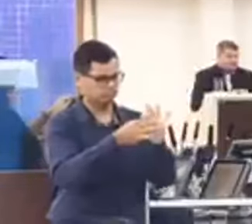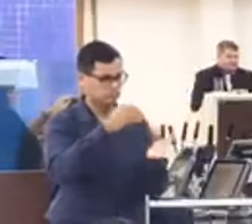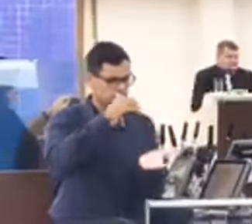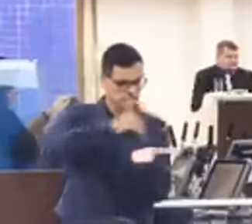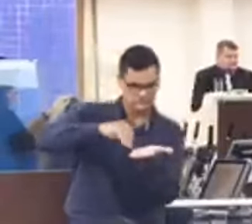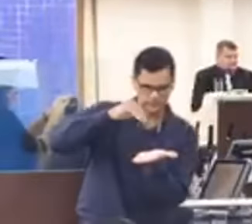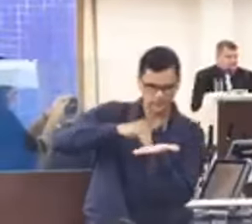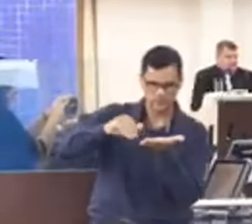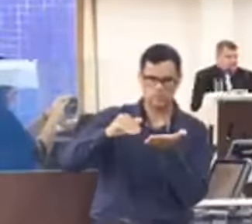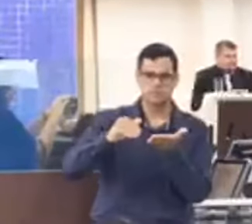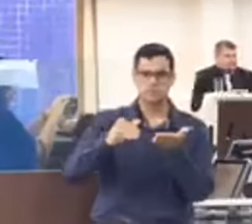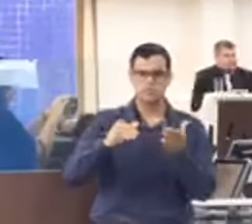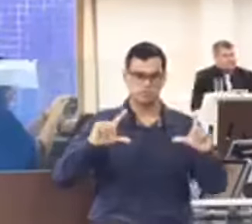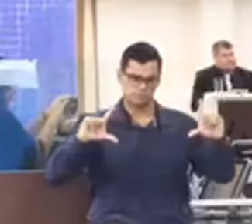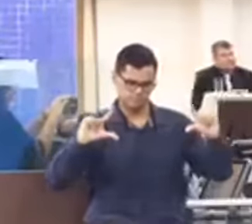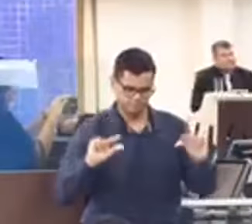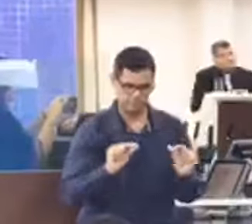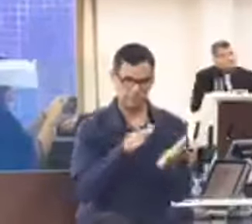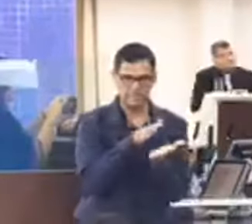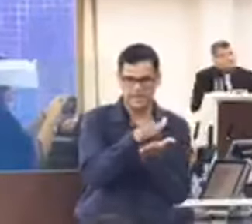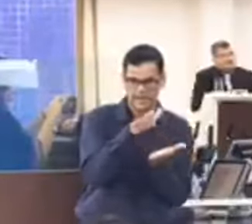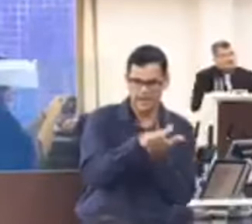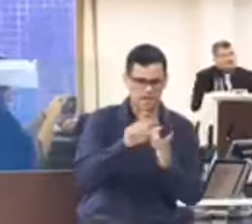cortamos gastos, porque nós